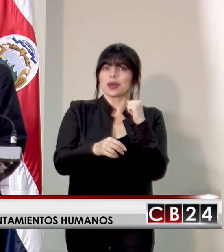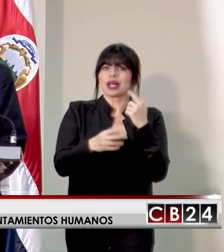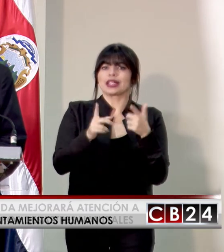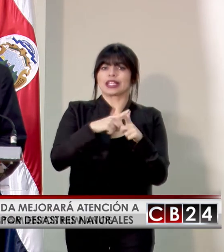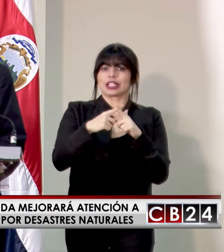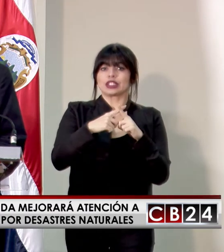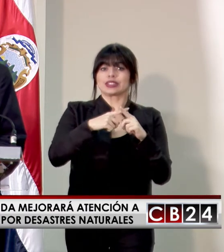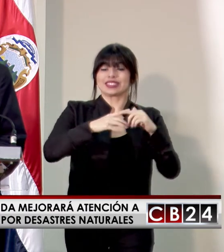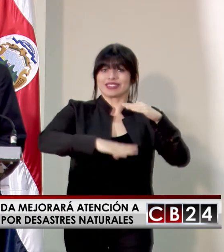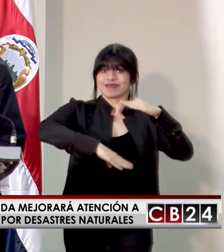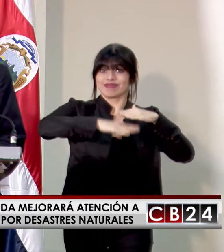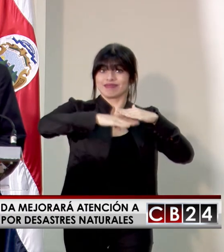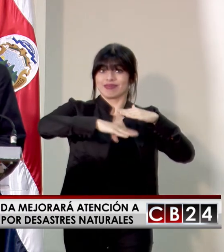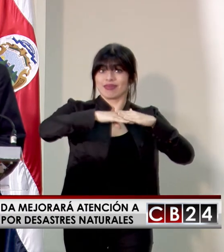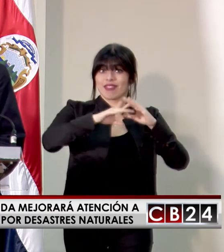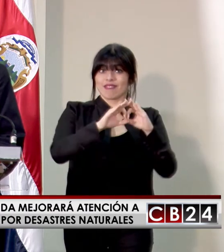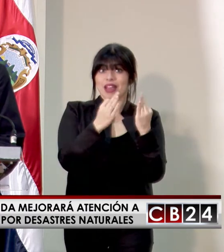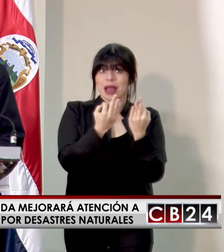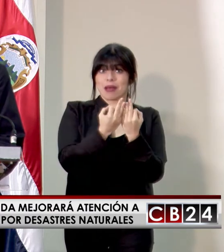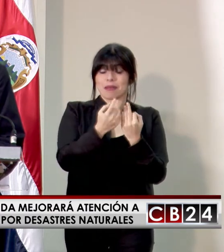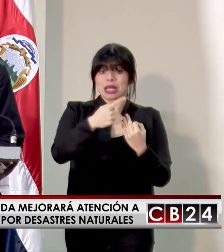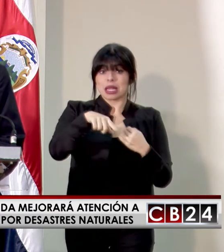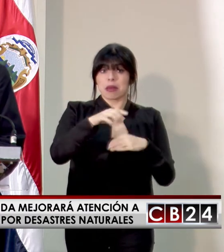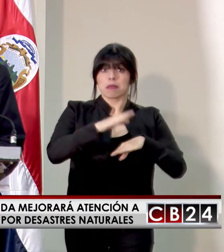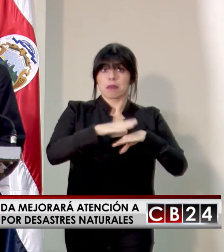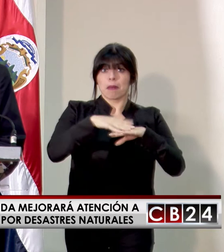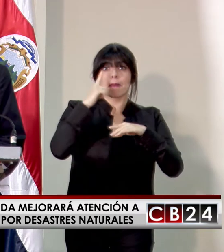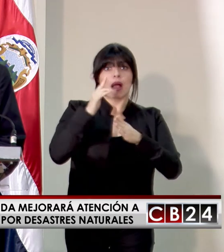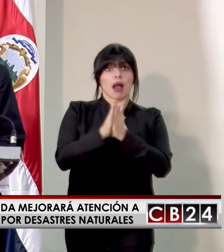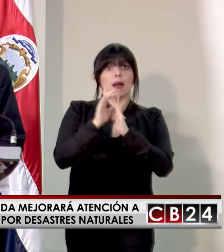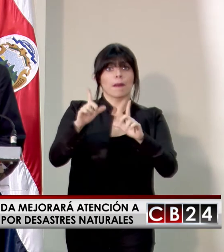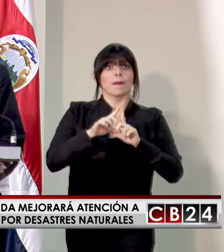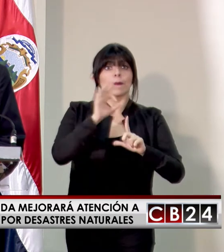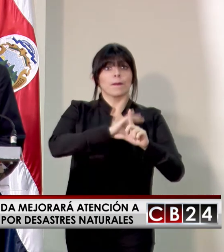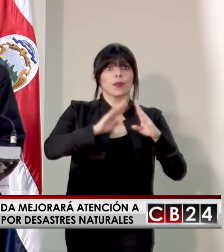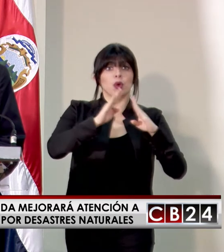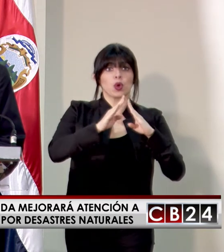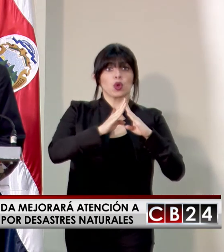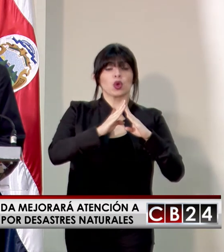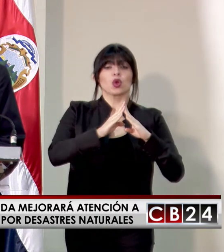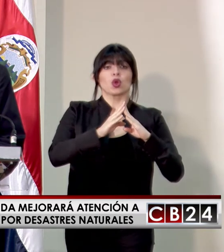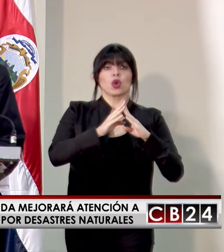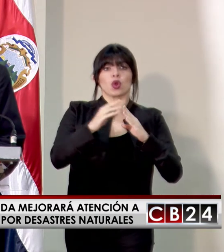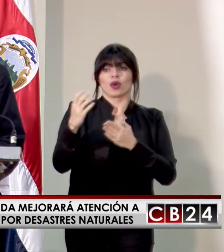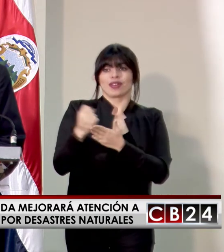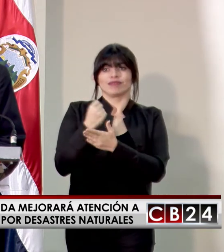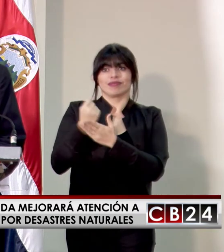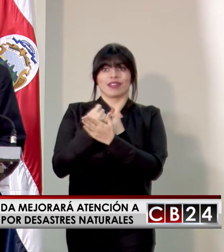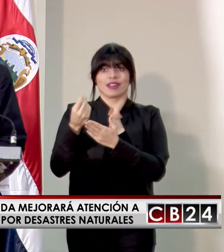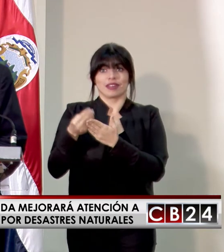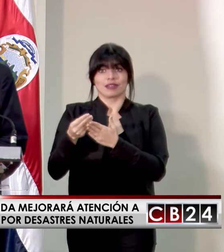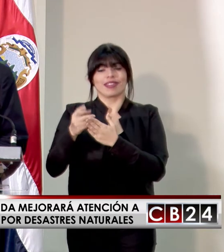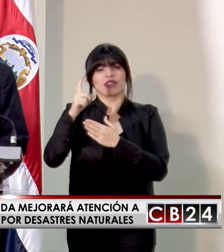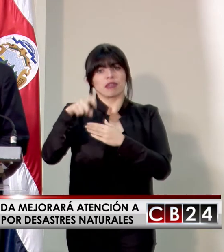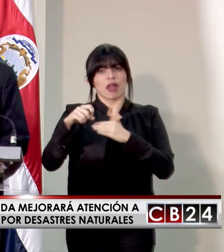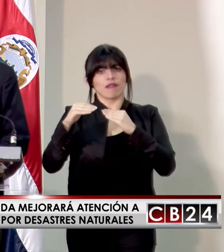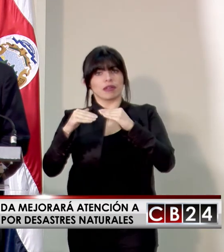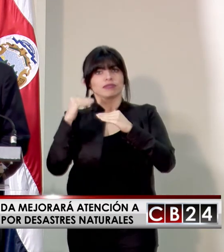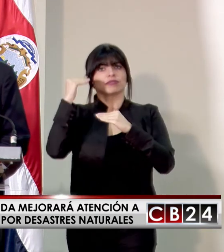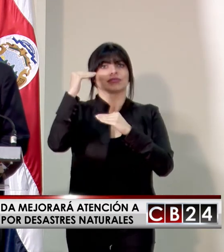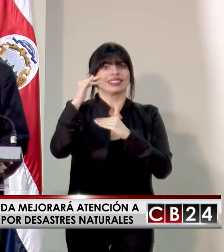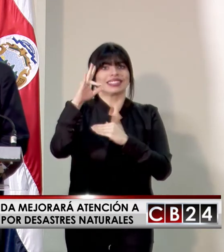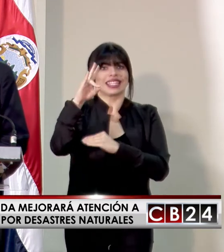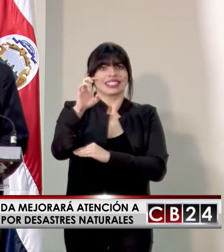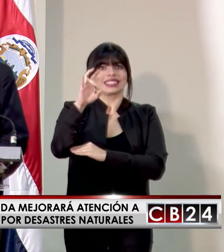tope de familias que pueden pedir un bono a unos ingresos familiares que lleguen hasta